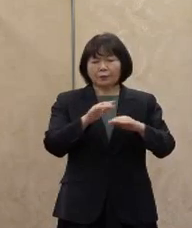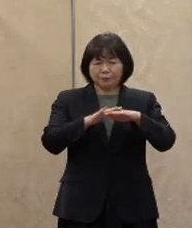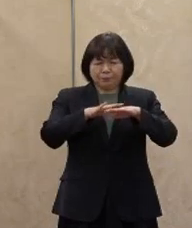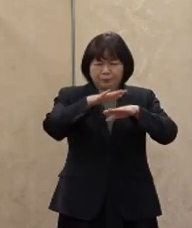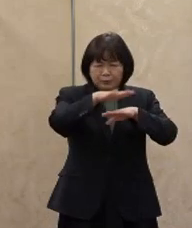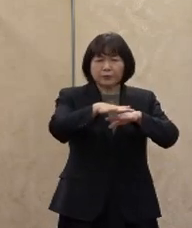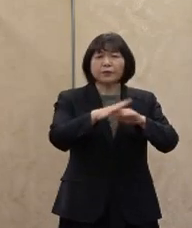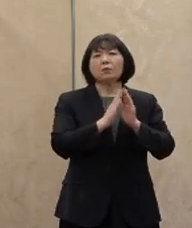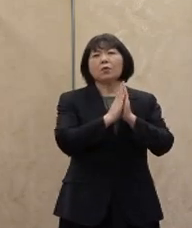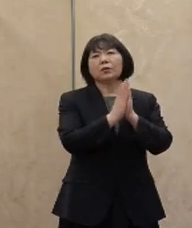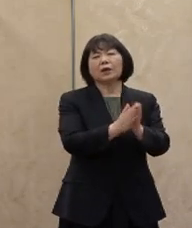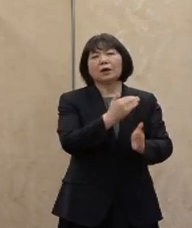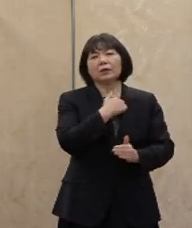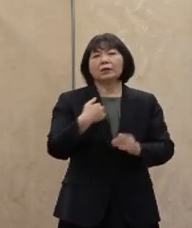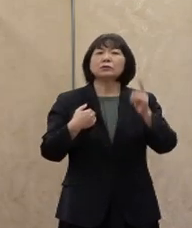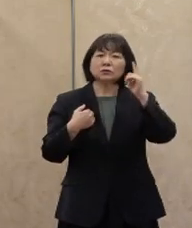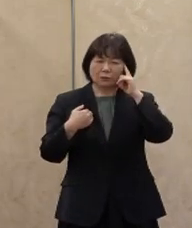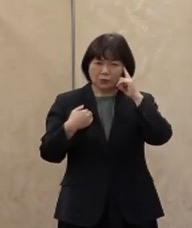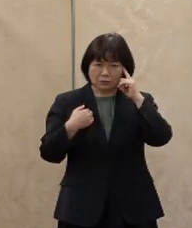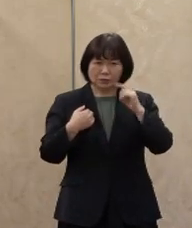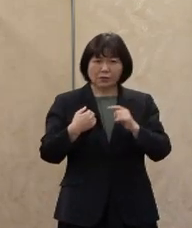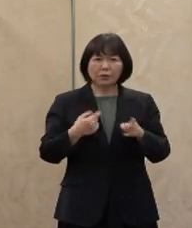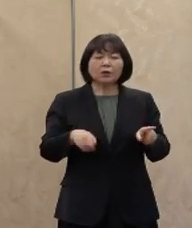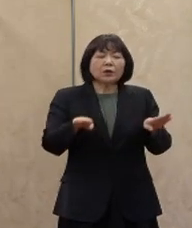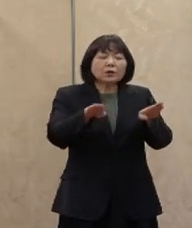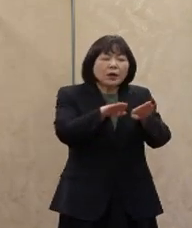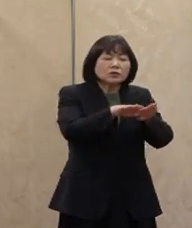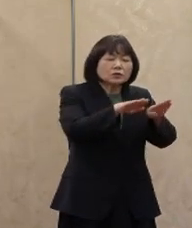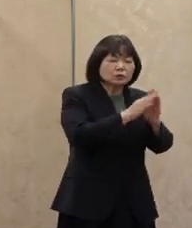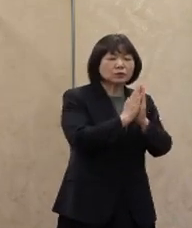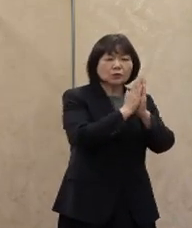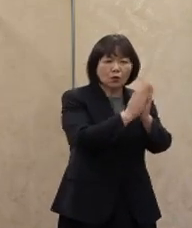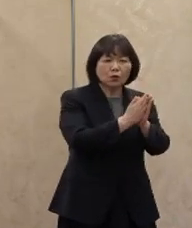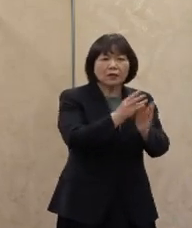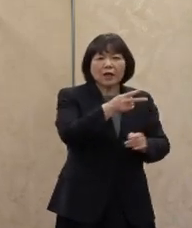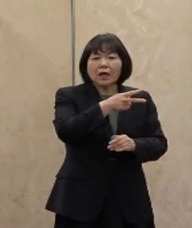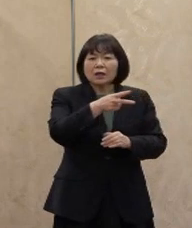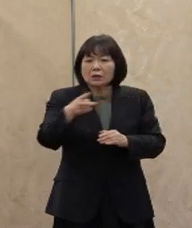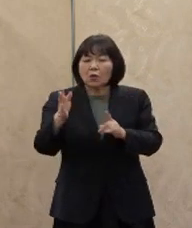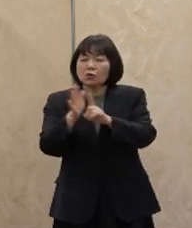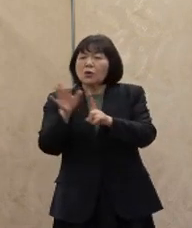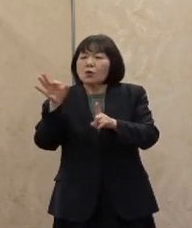でもお願いすると、その裏返しが保証だと思っているので、そこが僕は